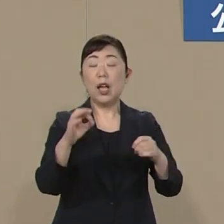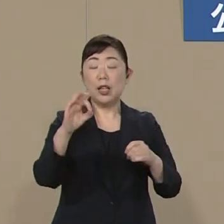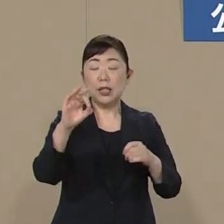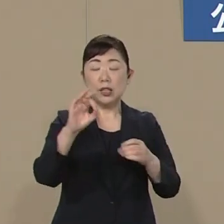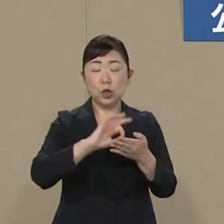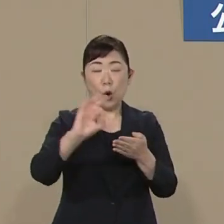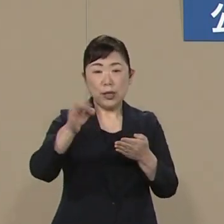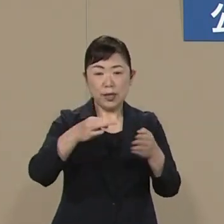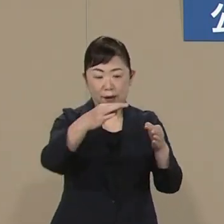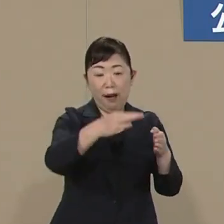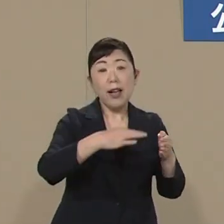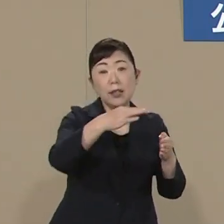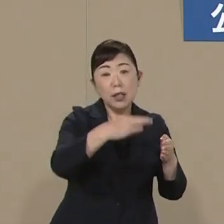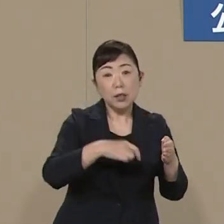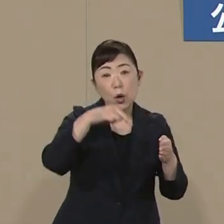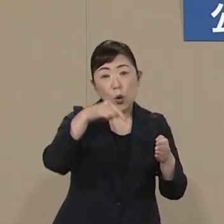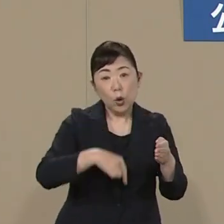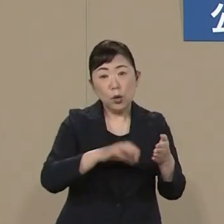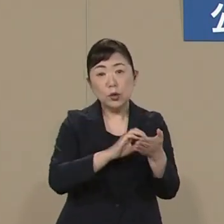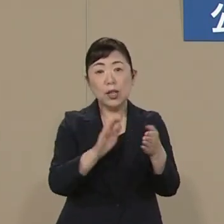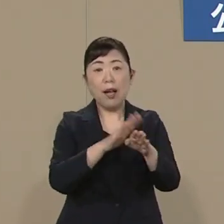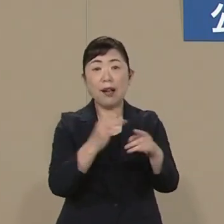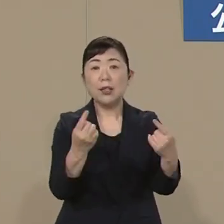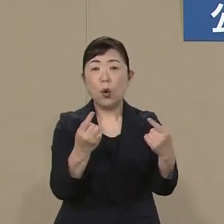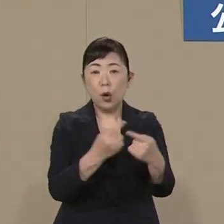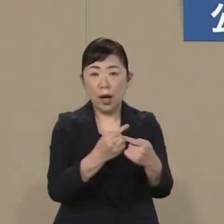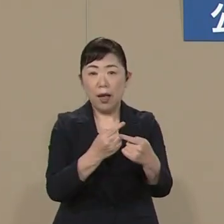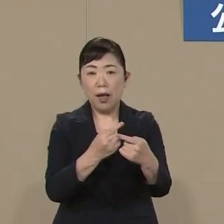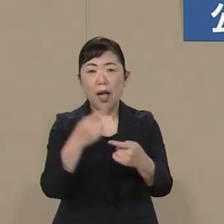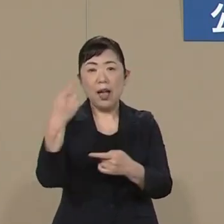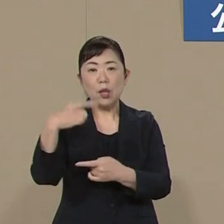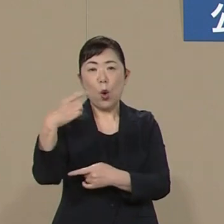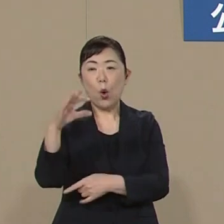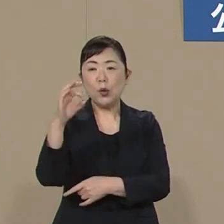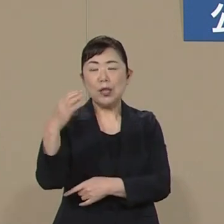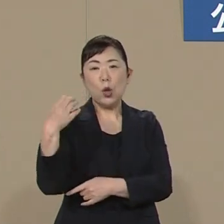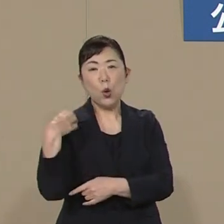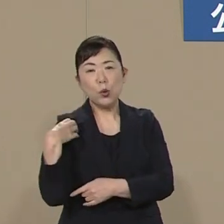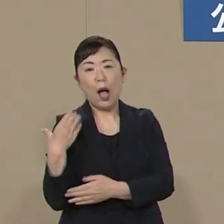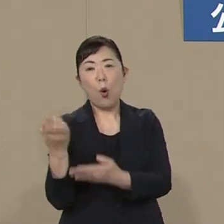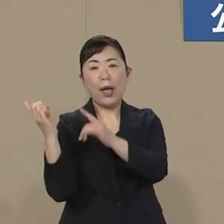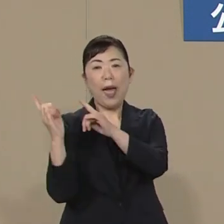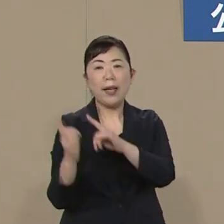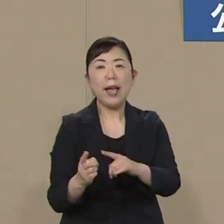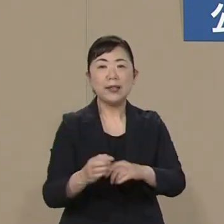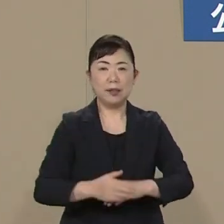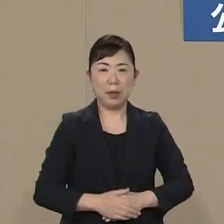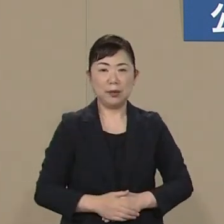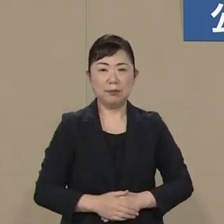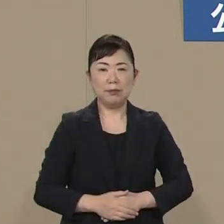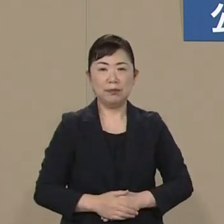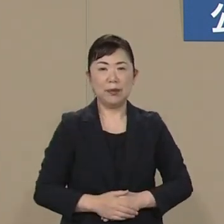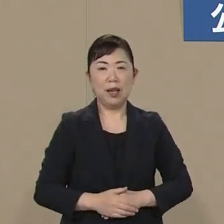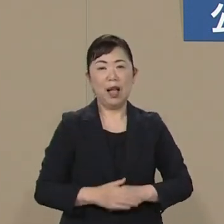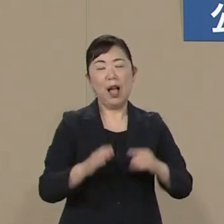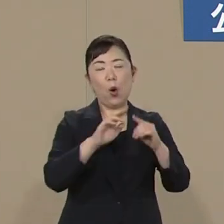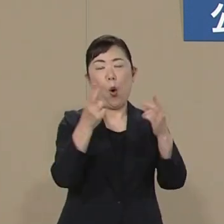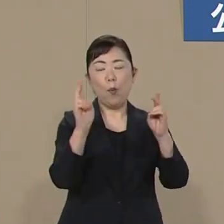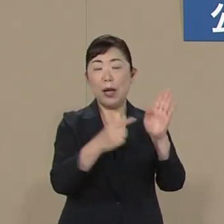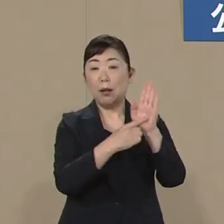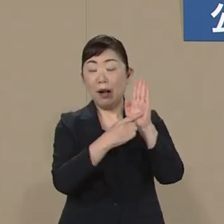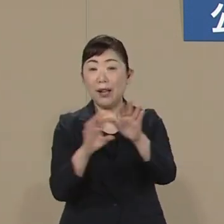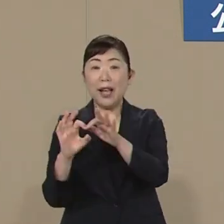を大きく変更し教育負担を軽減します公明党が掲げてき